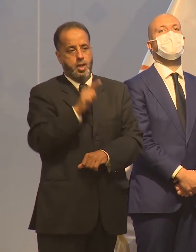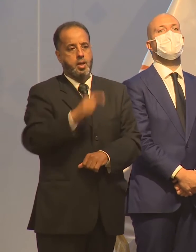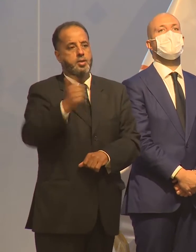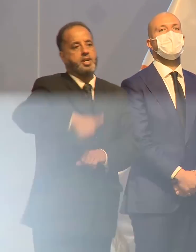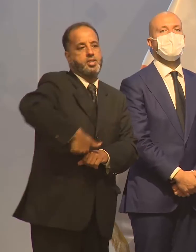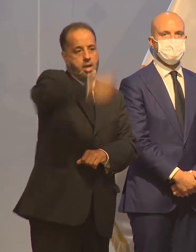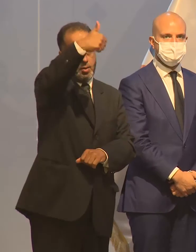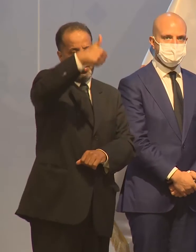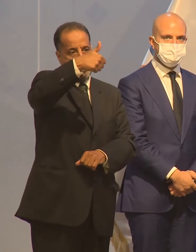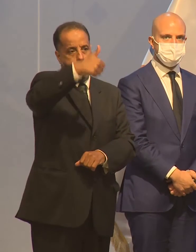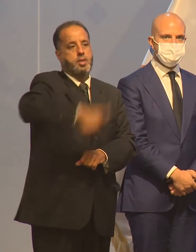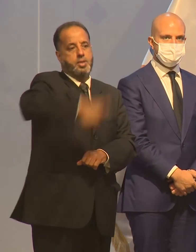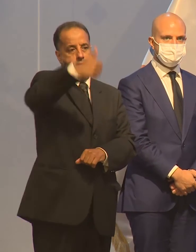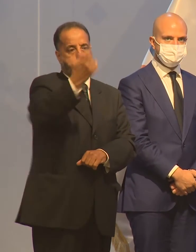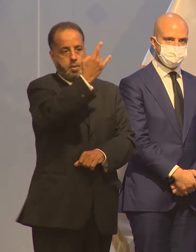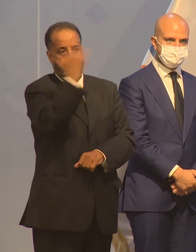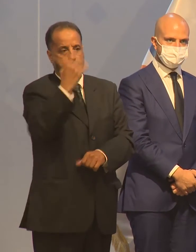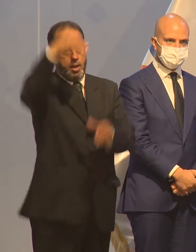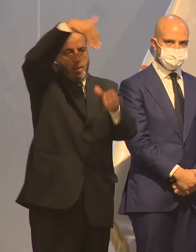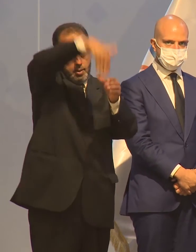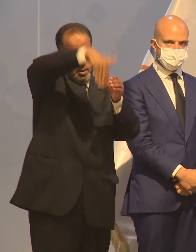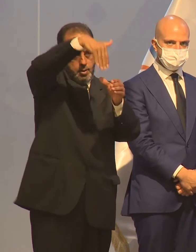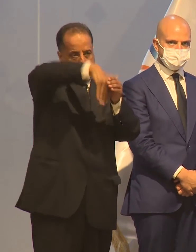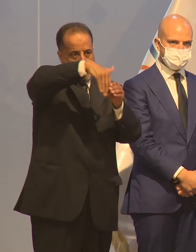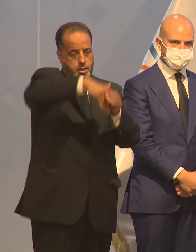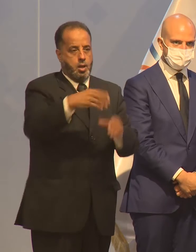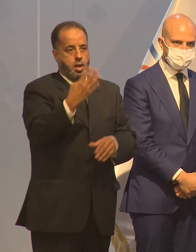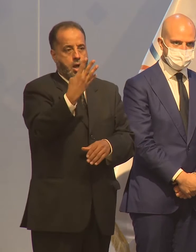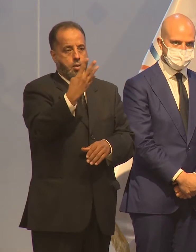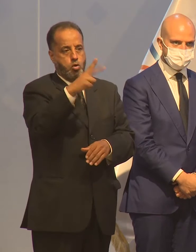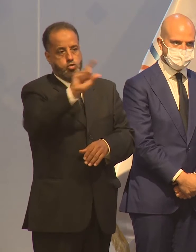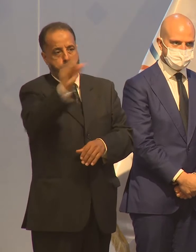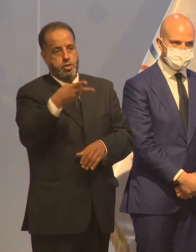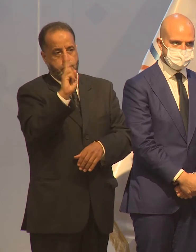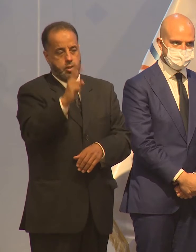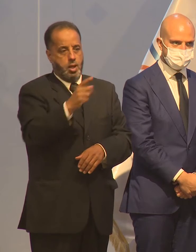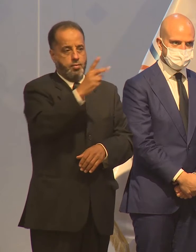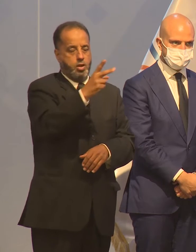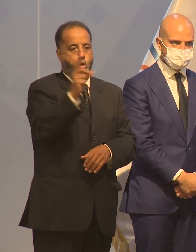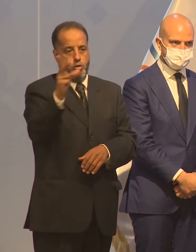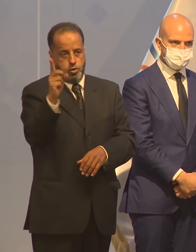لنجاح وضمان نجاح الانتخابات في 24 ديسمبر